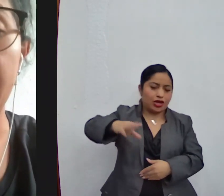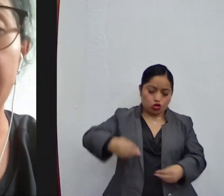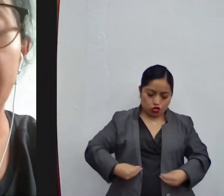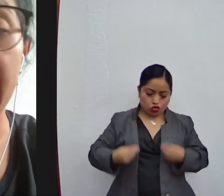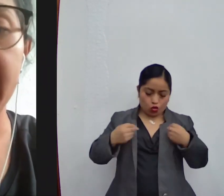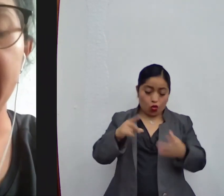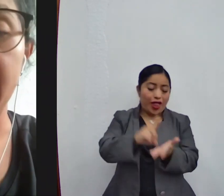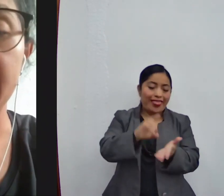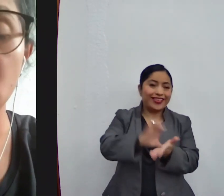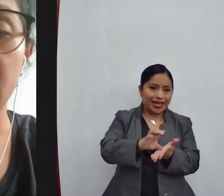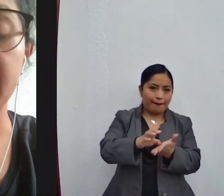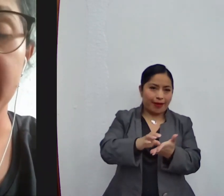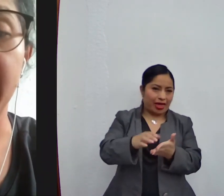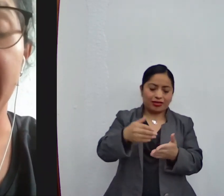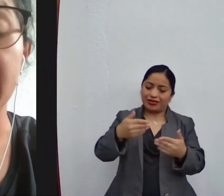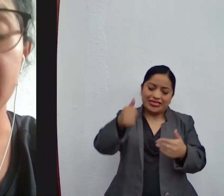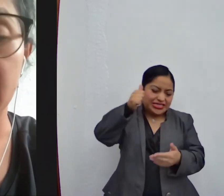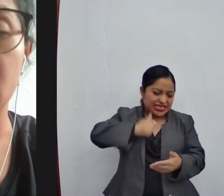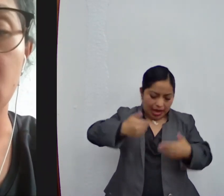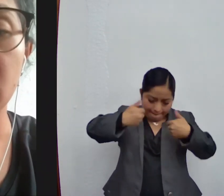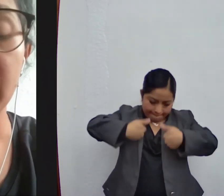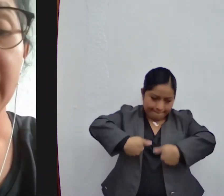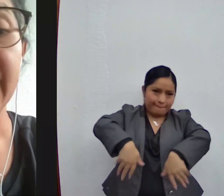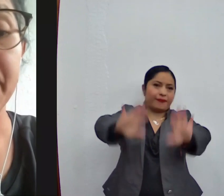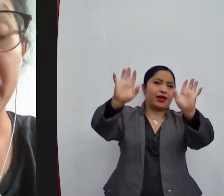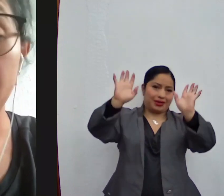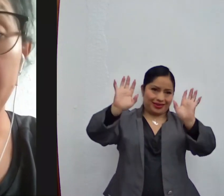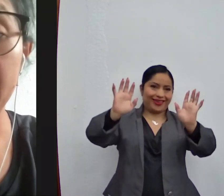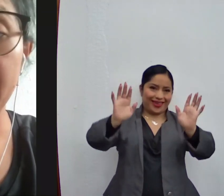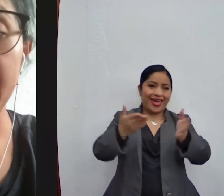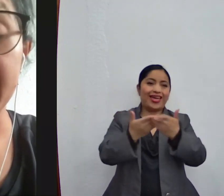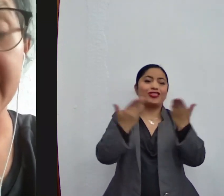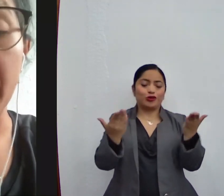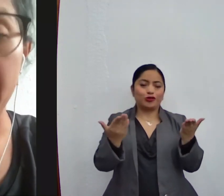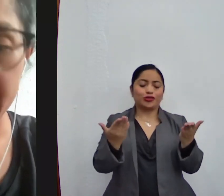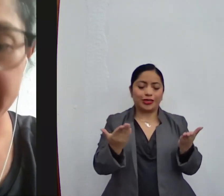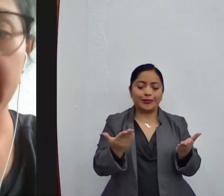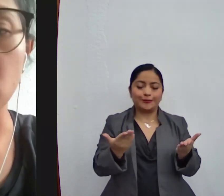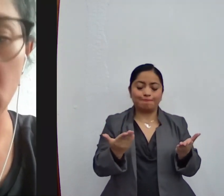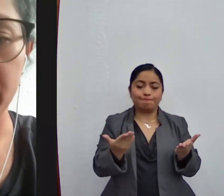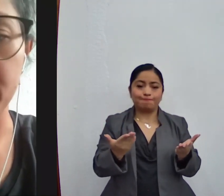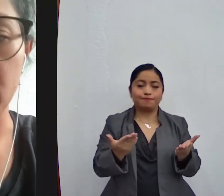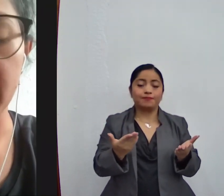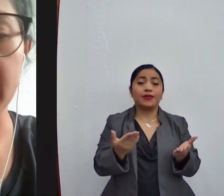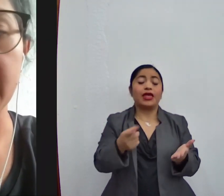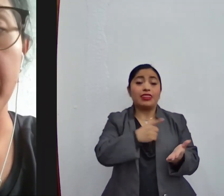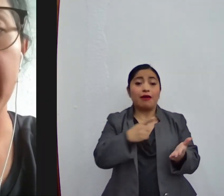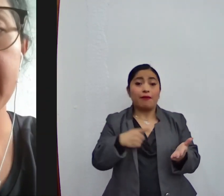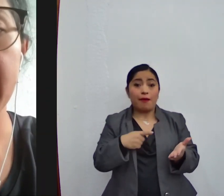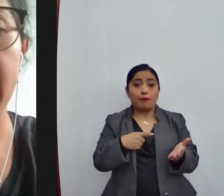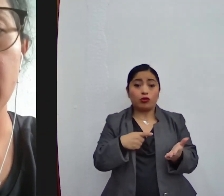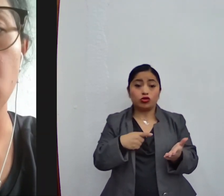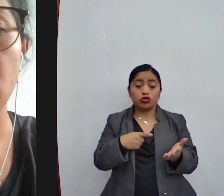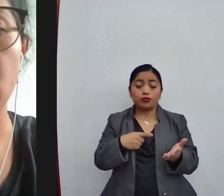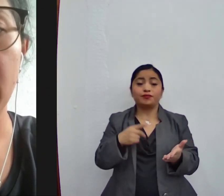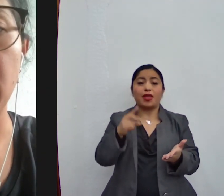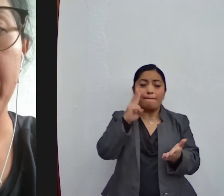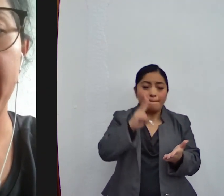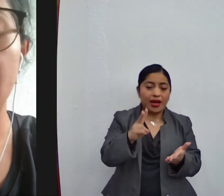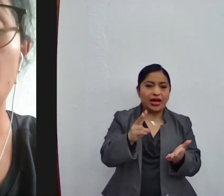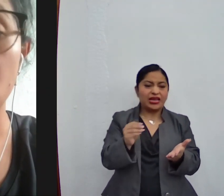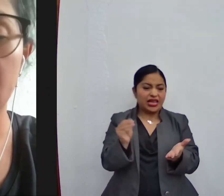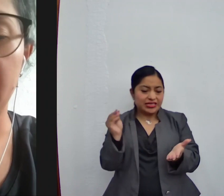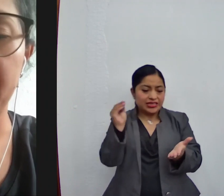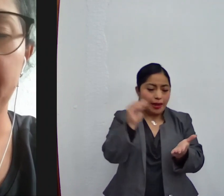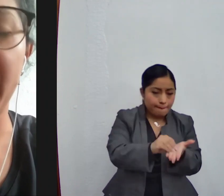la ley y de esto que se está realizando, primeramente que se establezca un tiempo, que se establezca